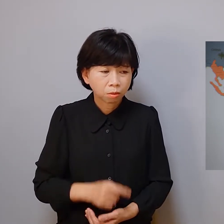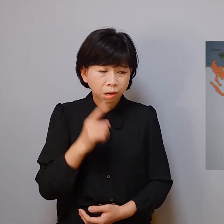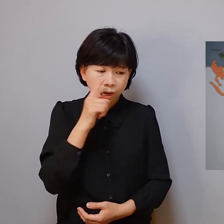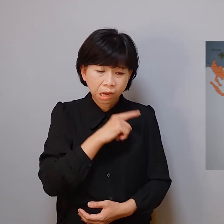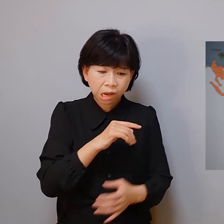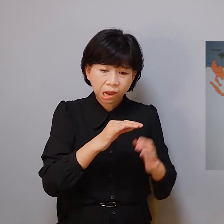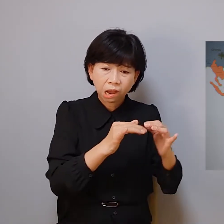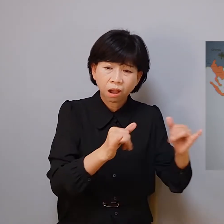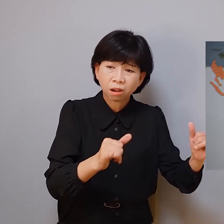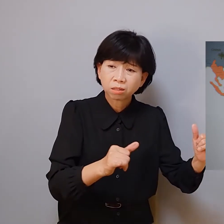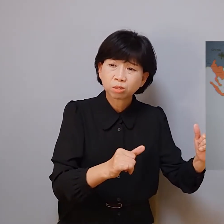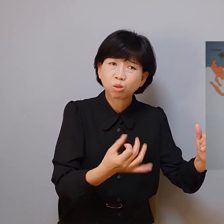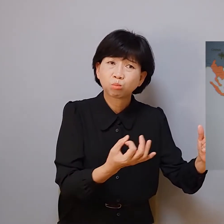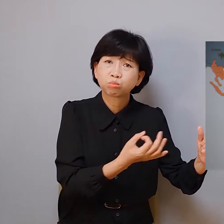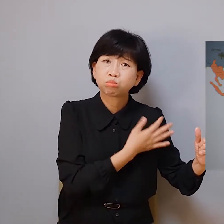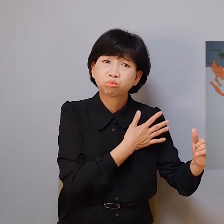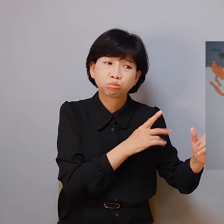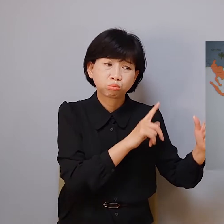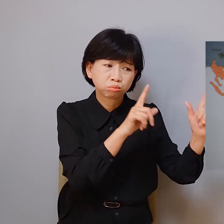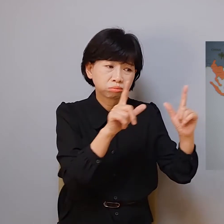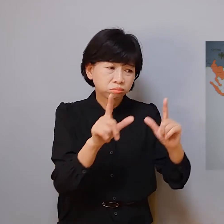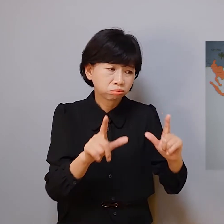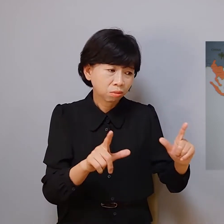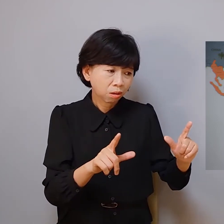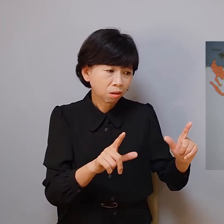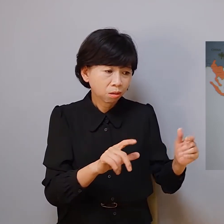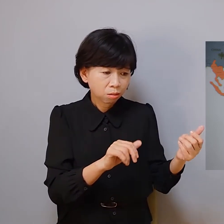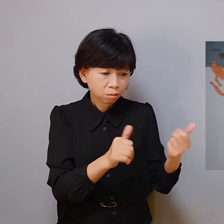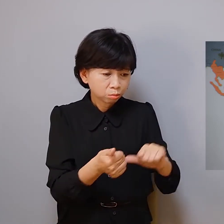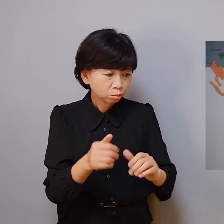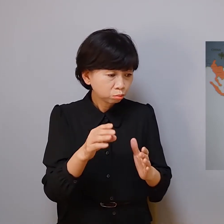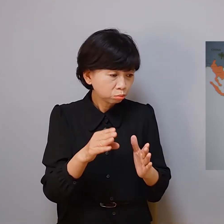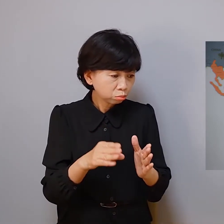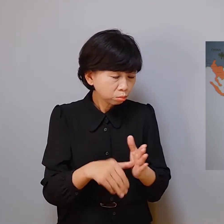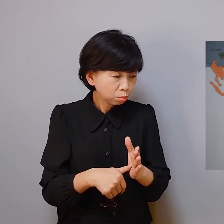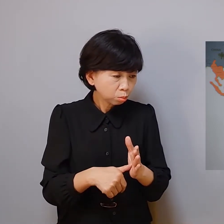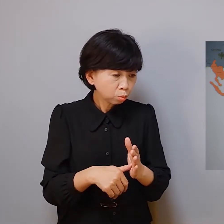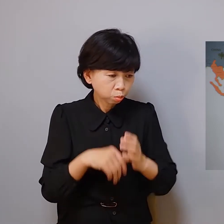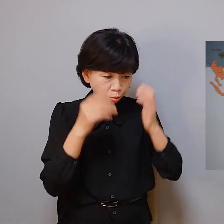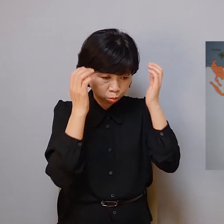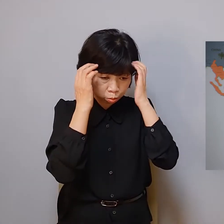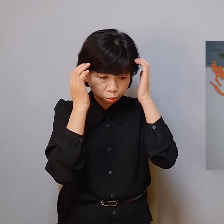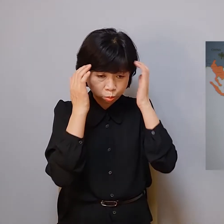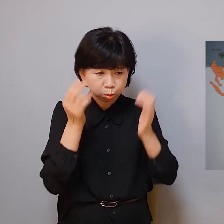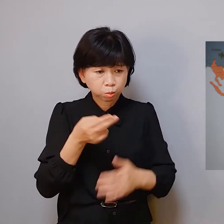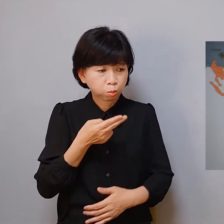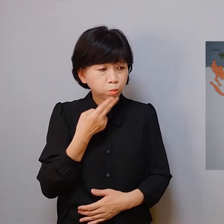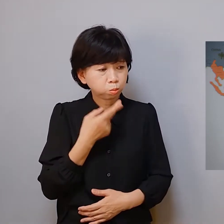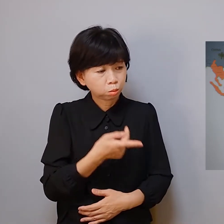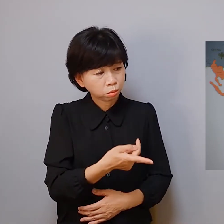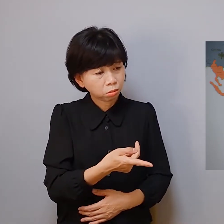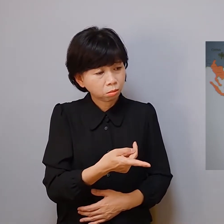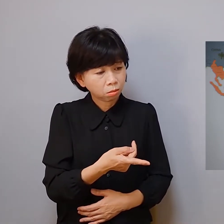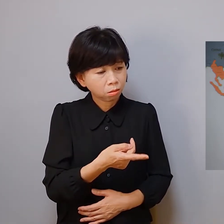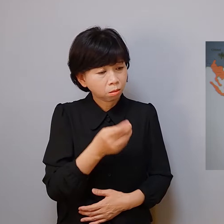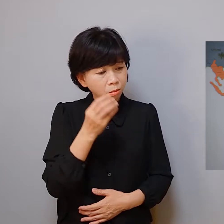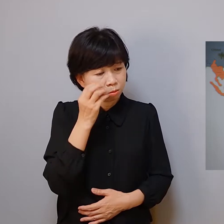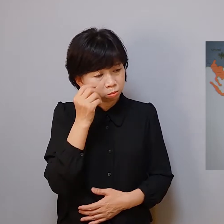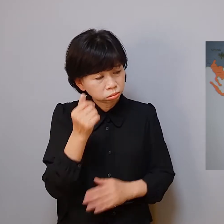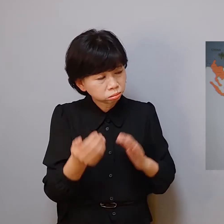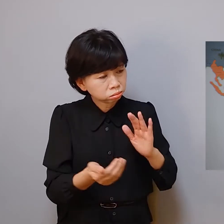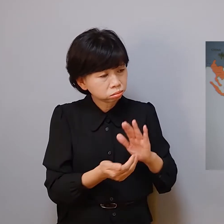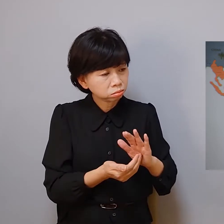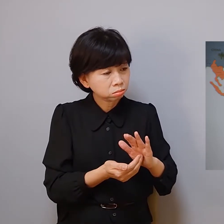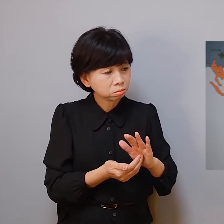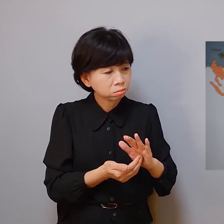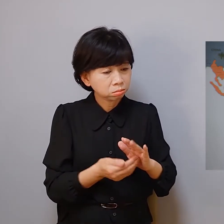불어나고요. 이 악인들은요, 희한하게도 죽을 때 고통 없이 너무 잘 죽는 거죠. 그 악인의 형통함을